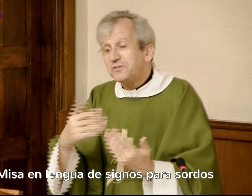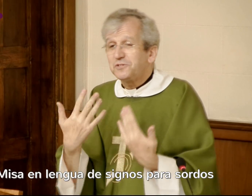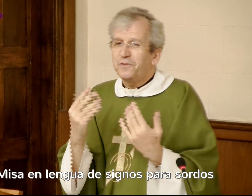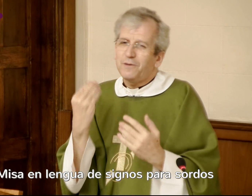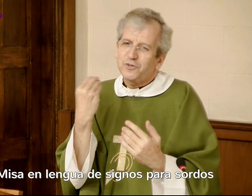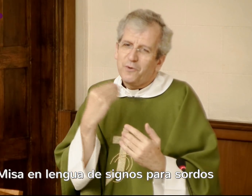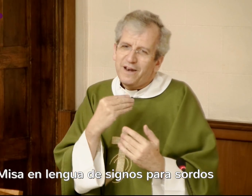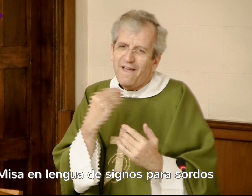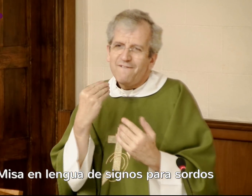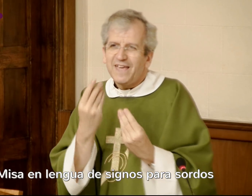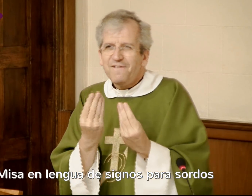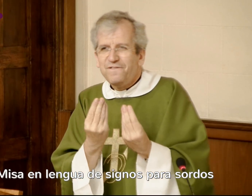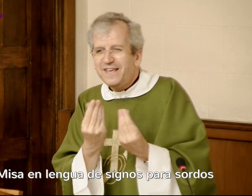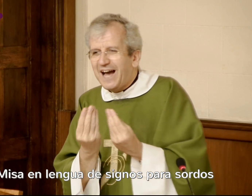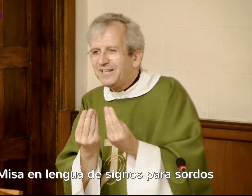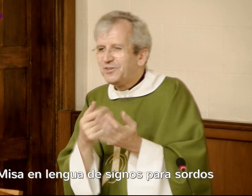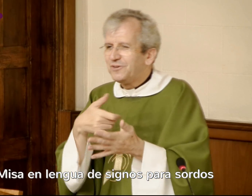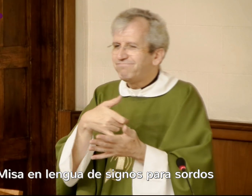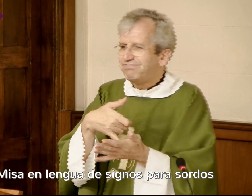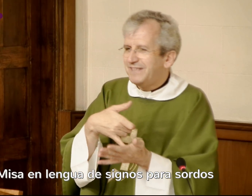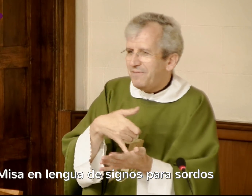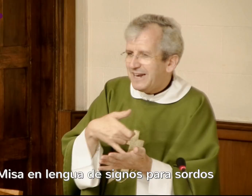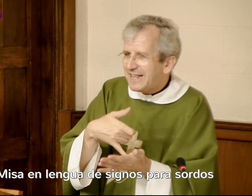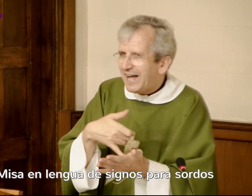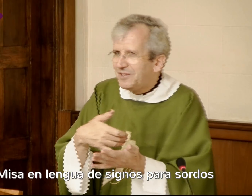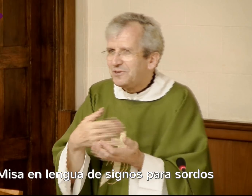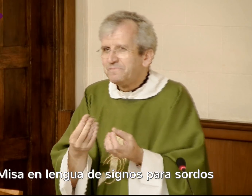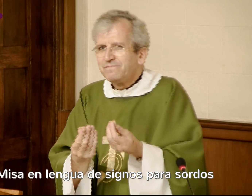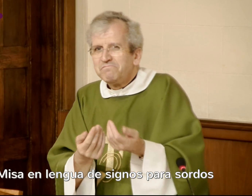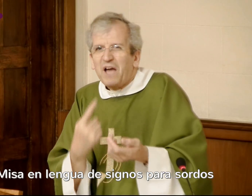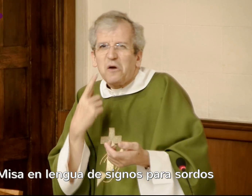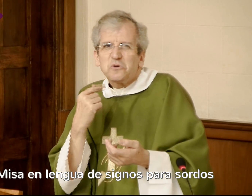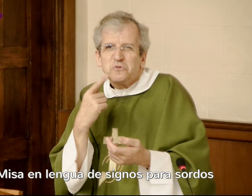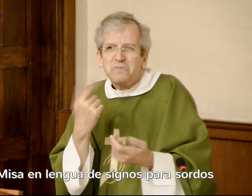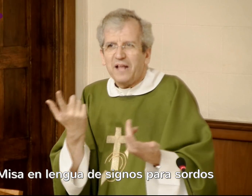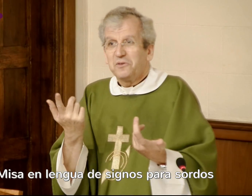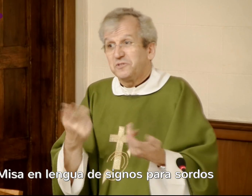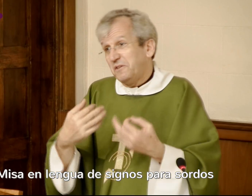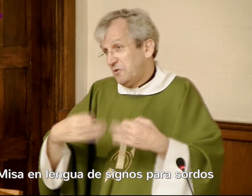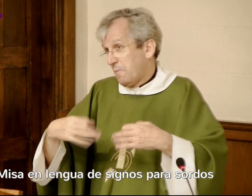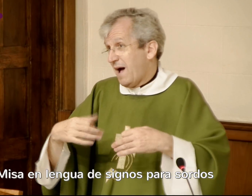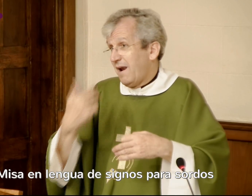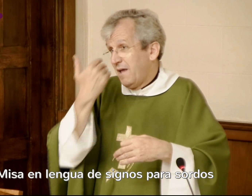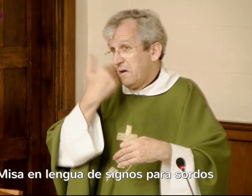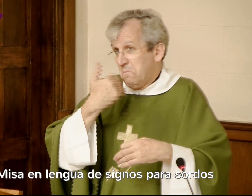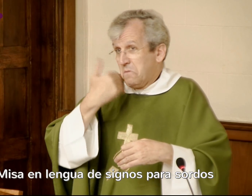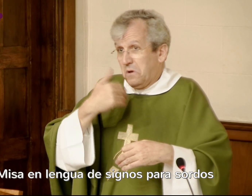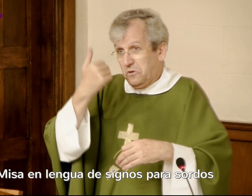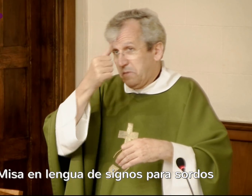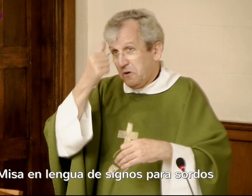nos podríamos como ir enfriando, debilitando, acostumbrándonos, es decir, normal, el domingo